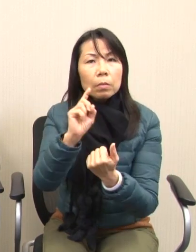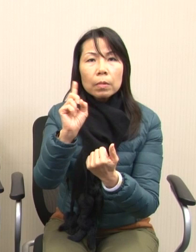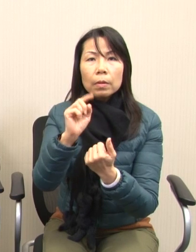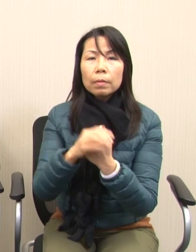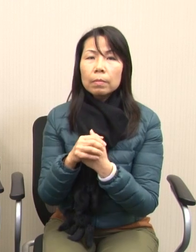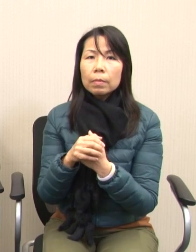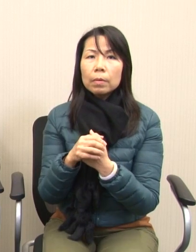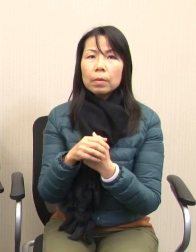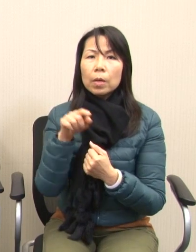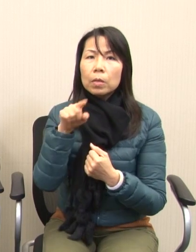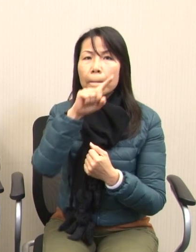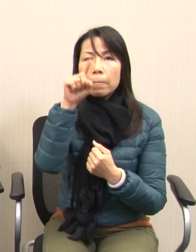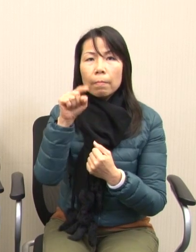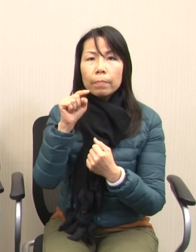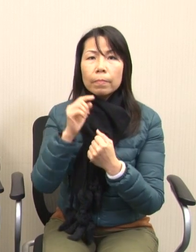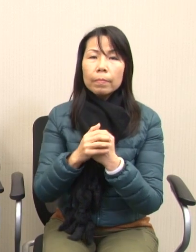呢個就係問題啊！